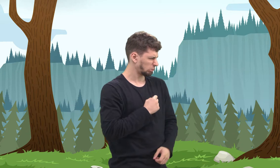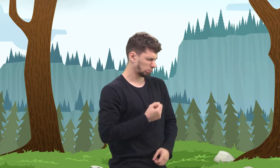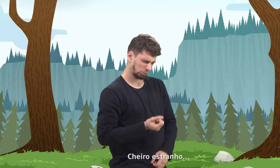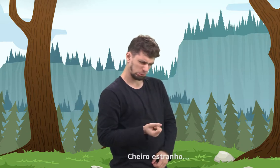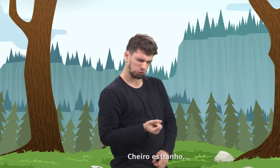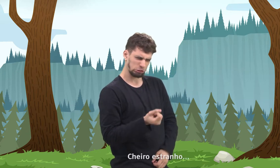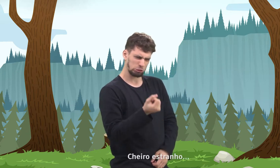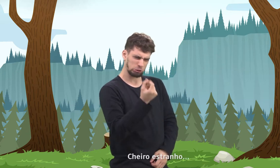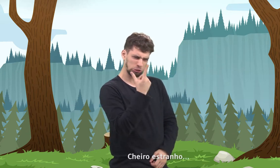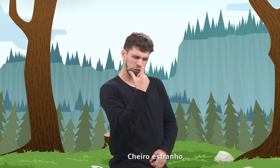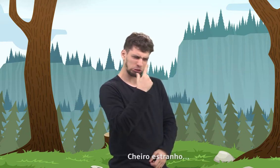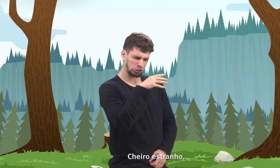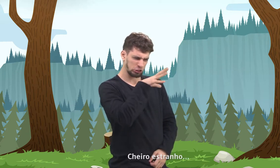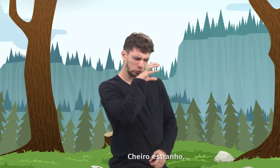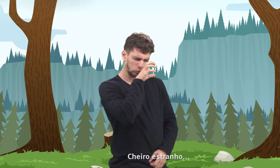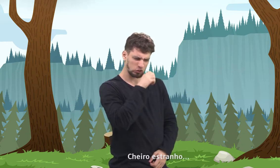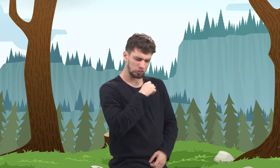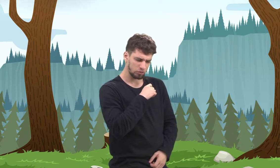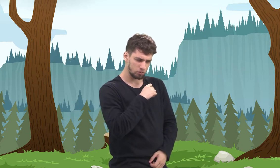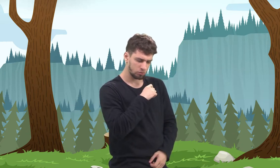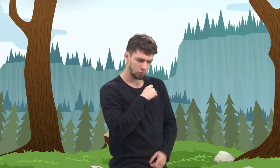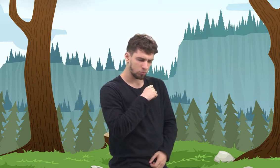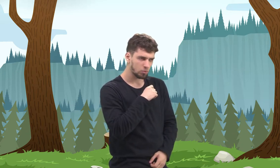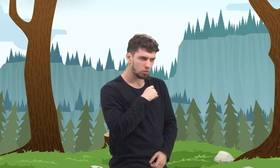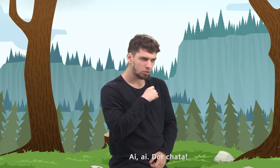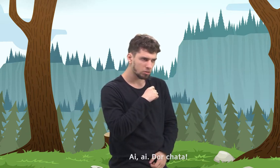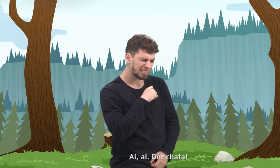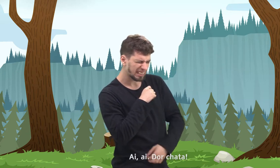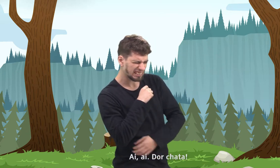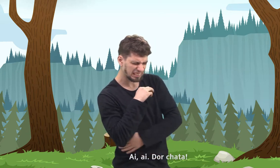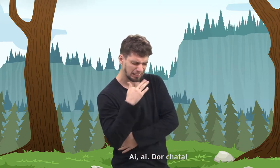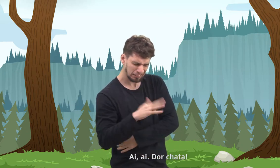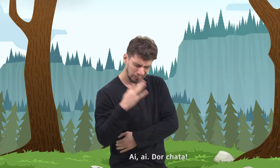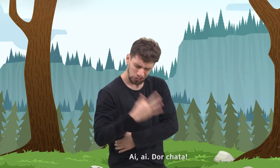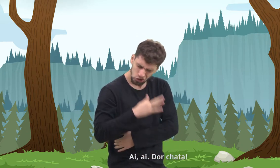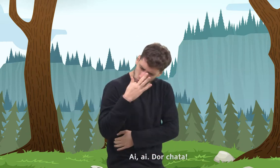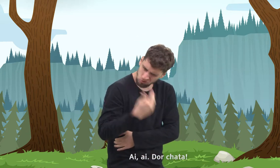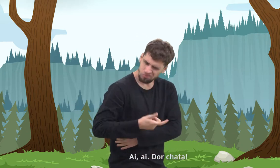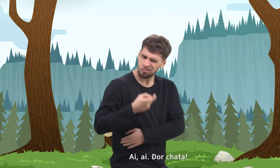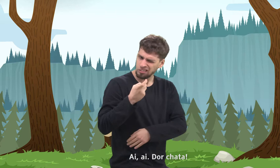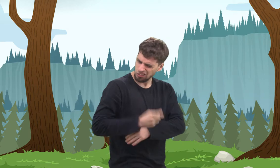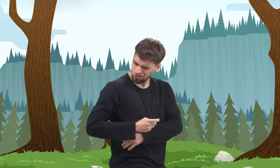cheiro estranho a dor chata